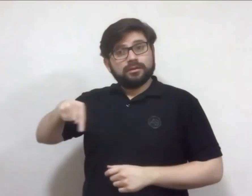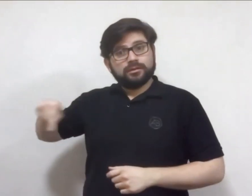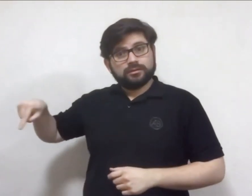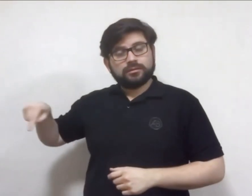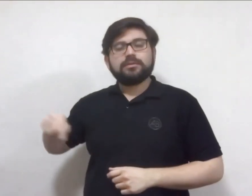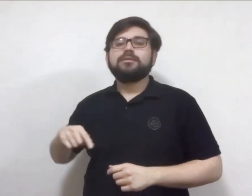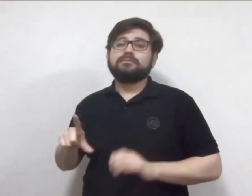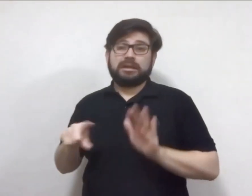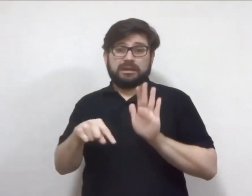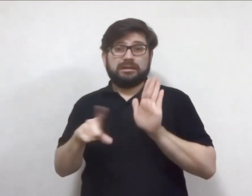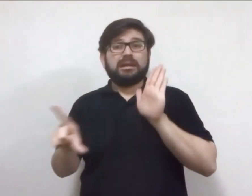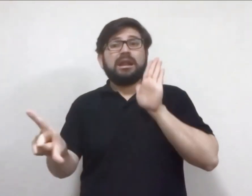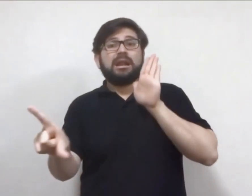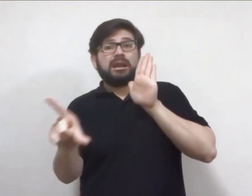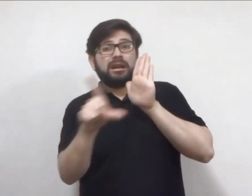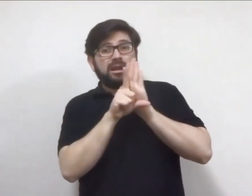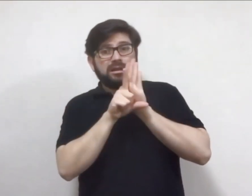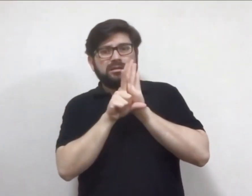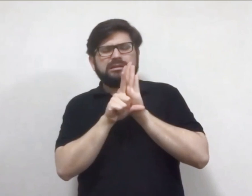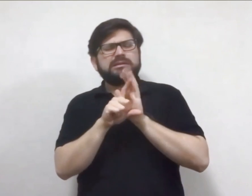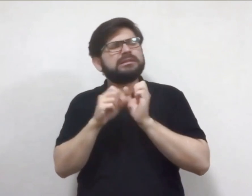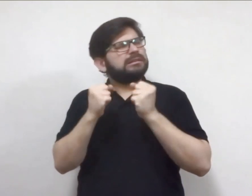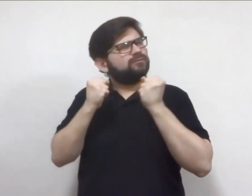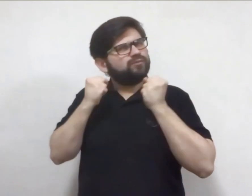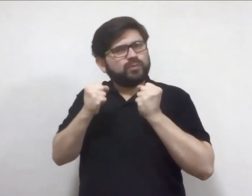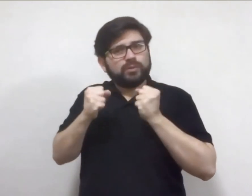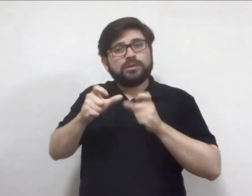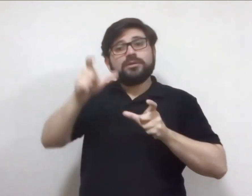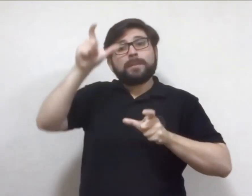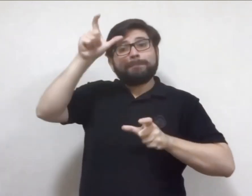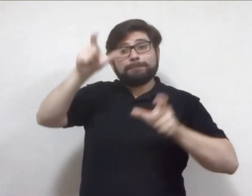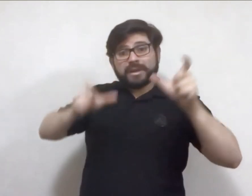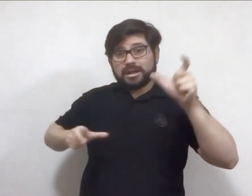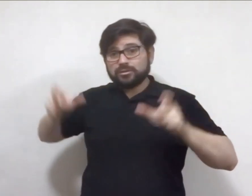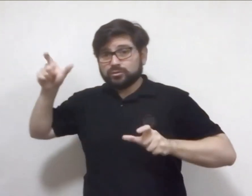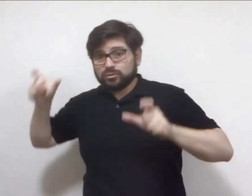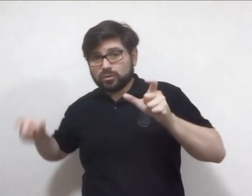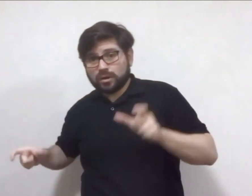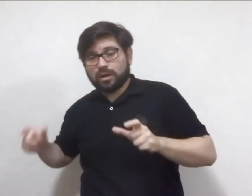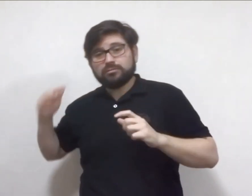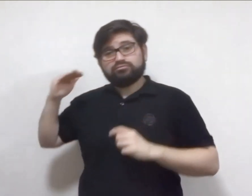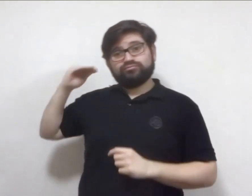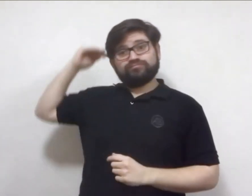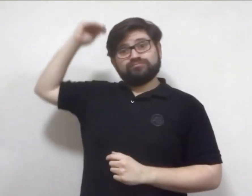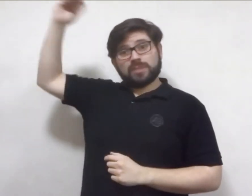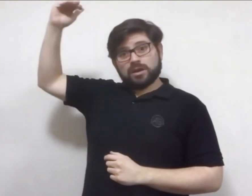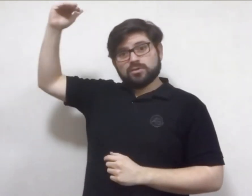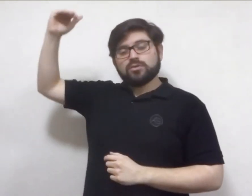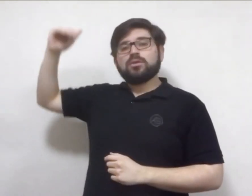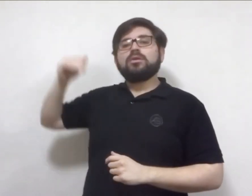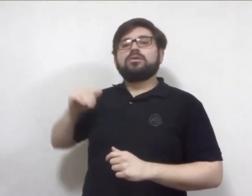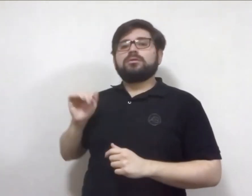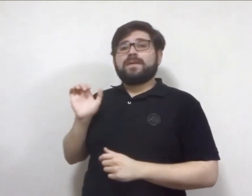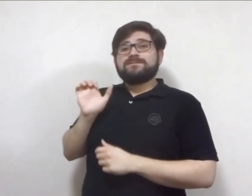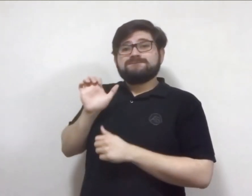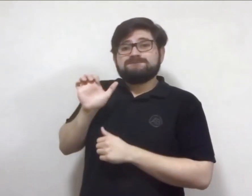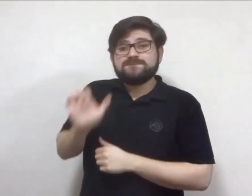Sobre este tema también habla la ley y dice que es muy grave cuando una persona